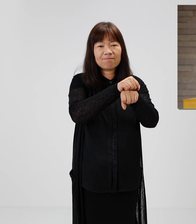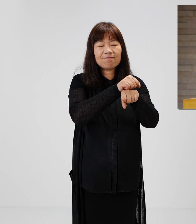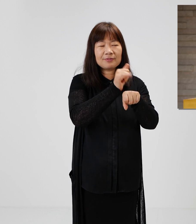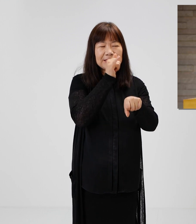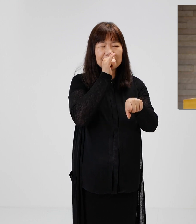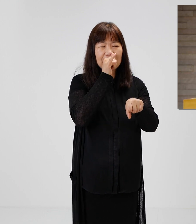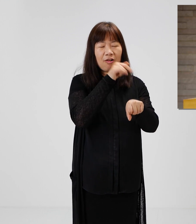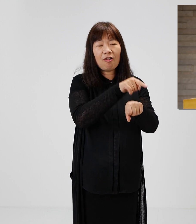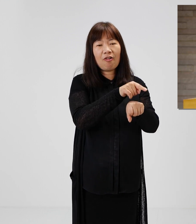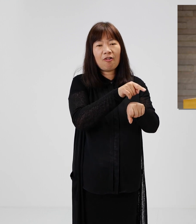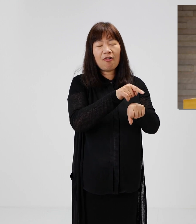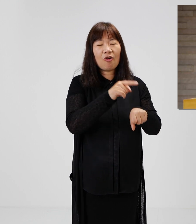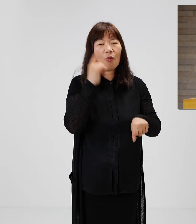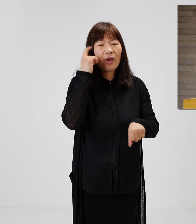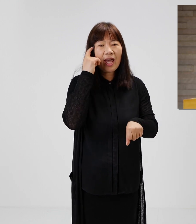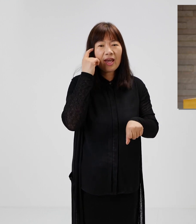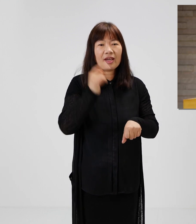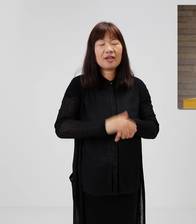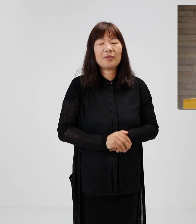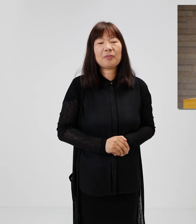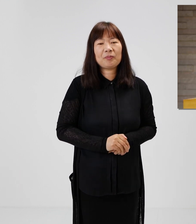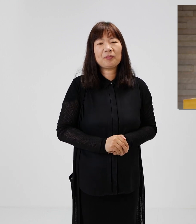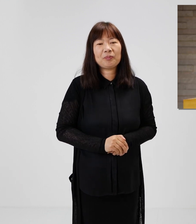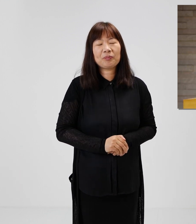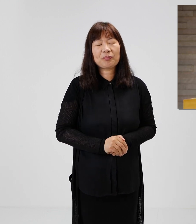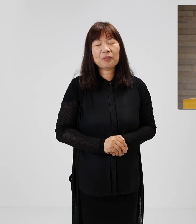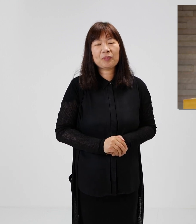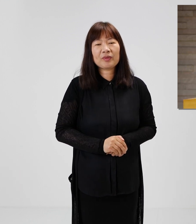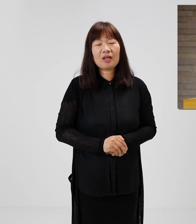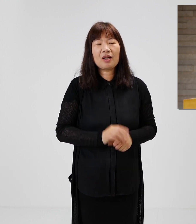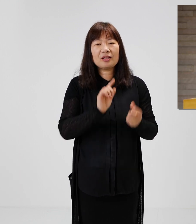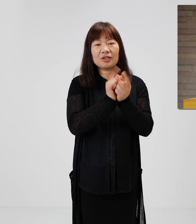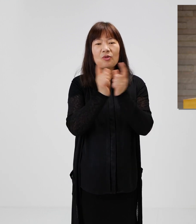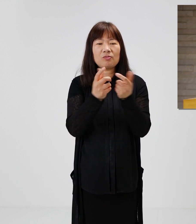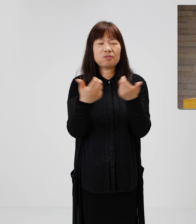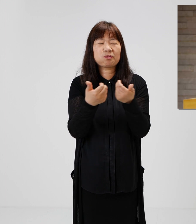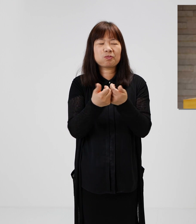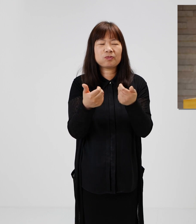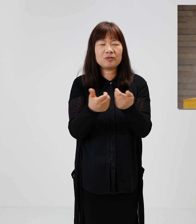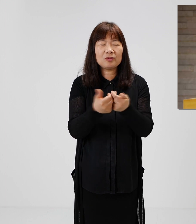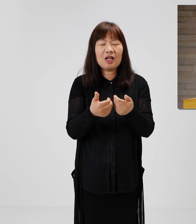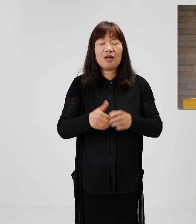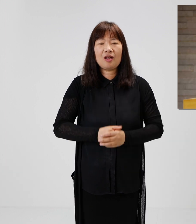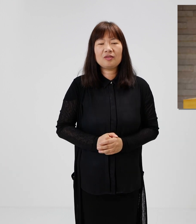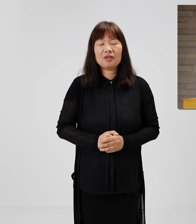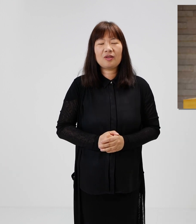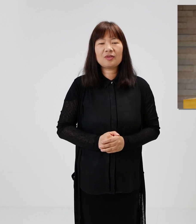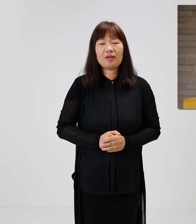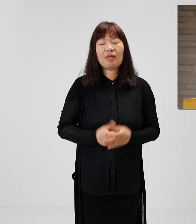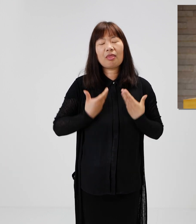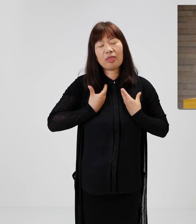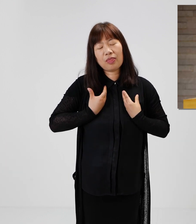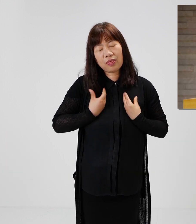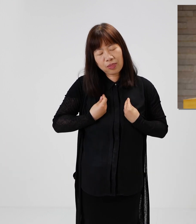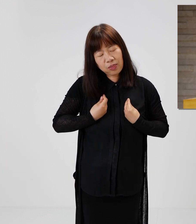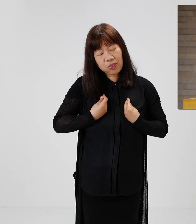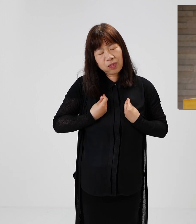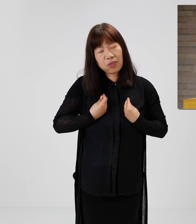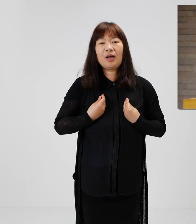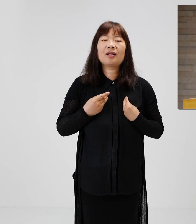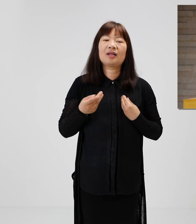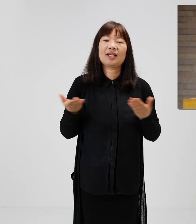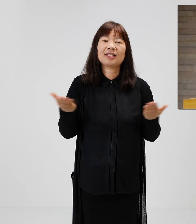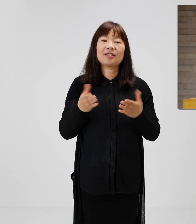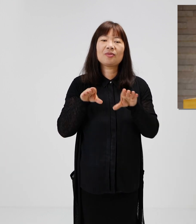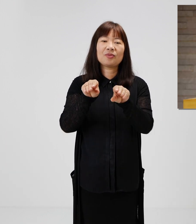트는 목적이 뭔지 아세요? 서로 부딪히게 만들고 낙심케 만들어서 그 일을